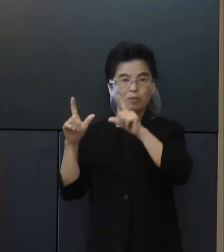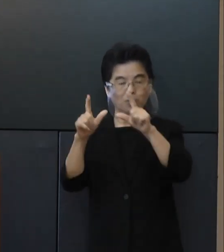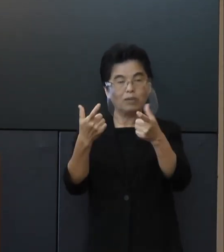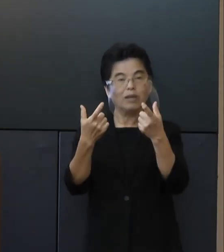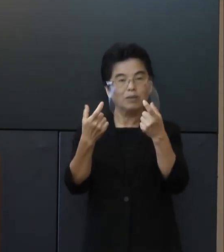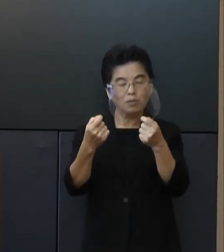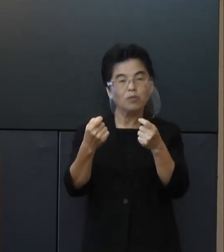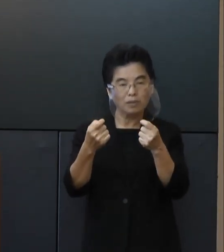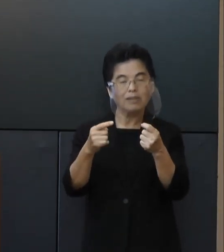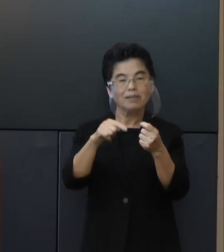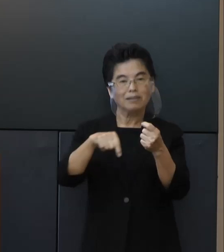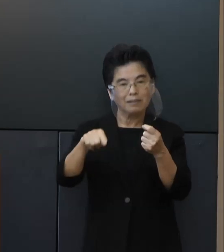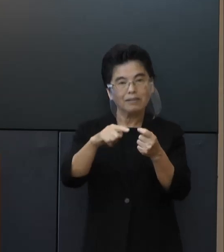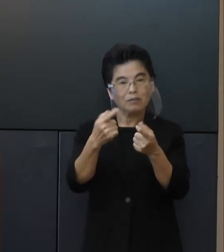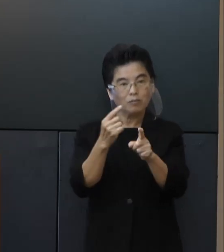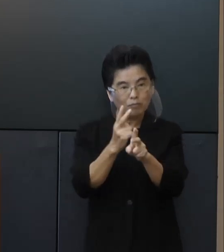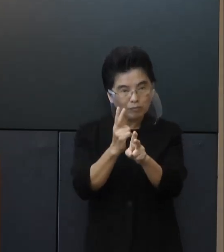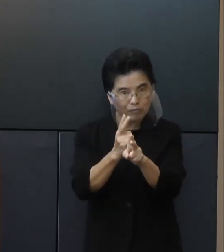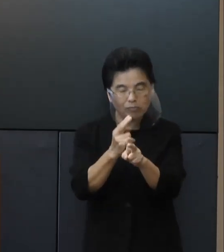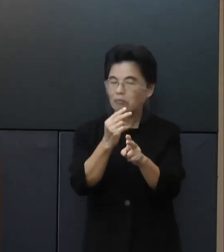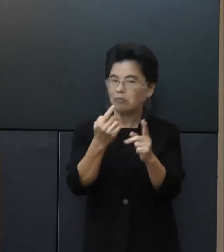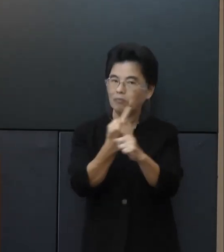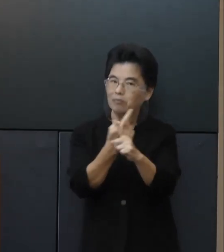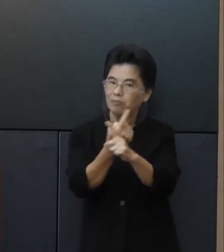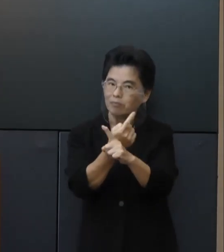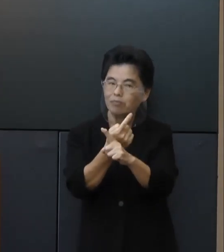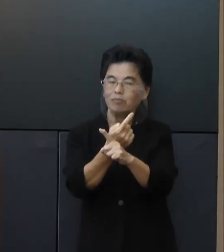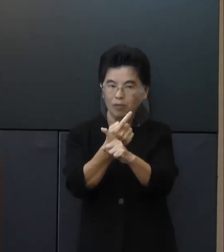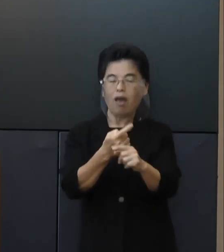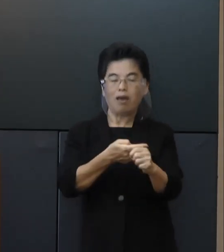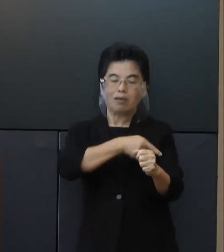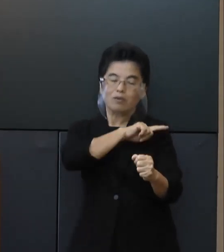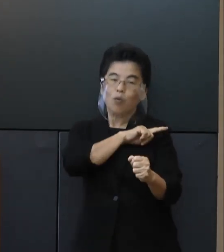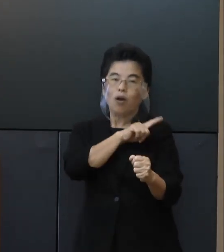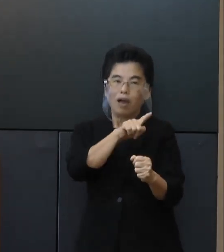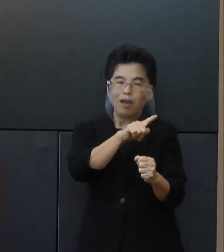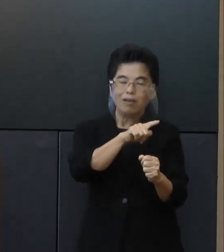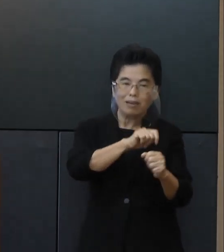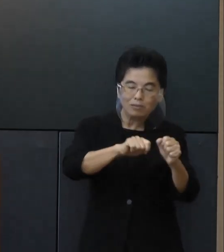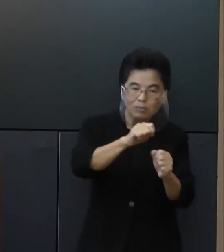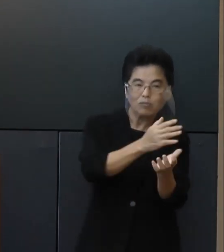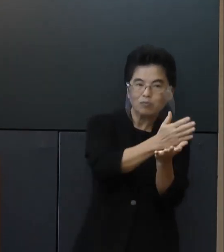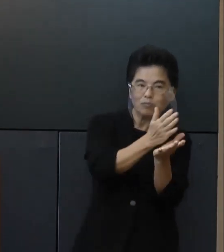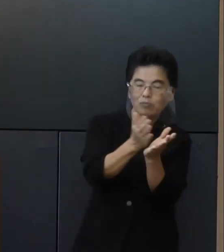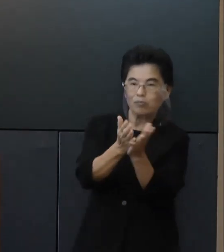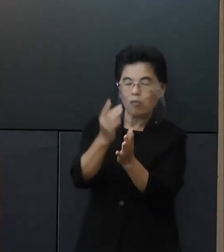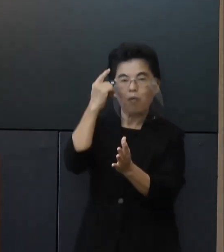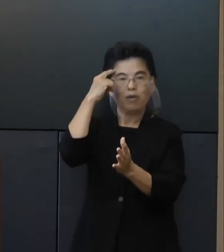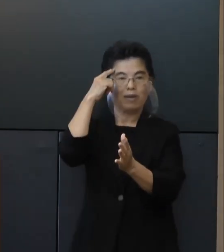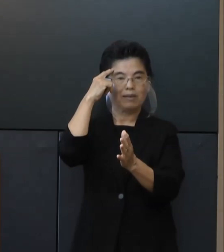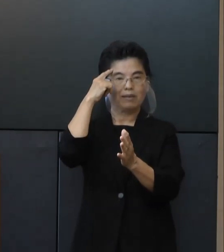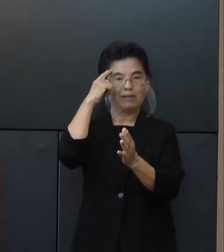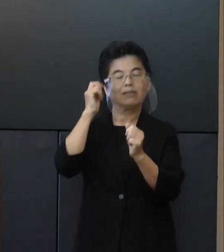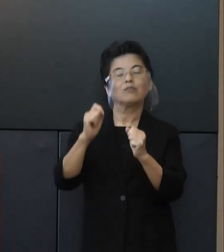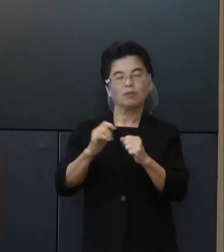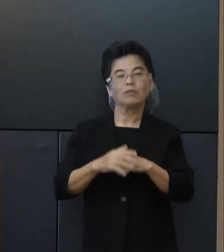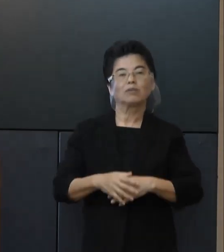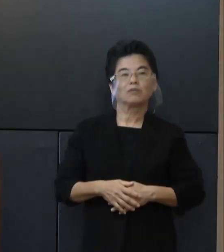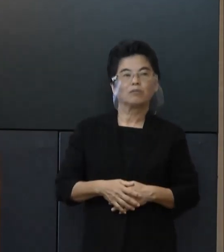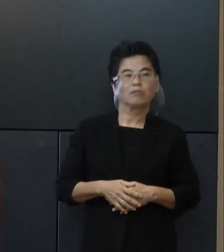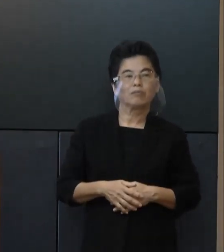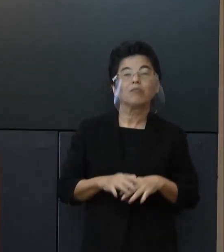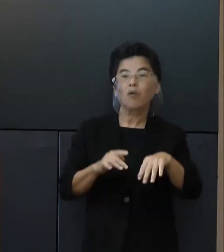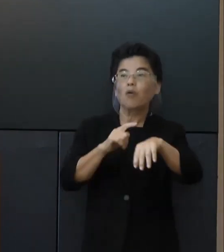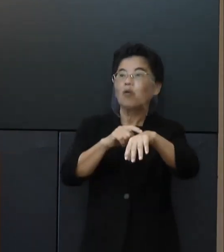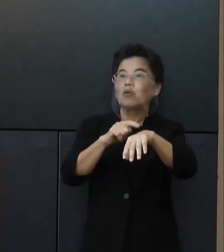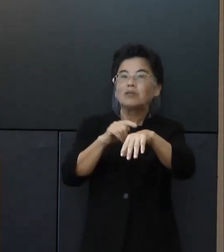からも柔軟に対応するところと、さらに強化をしていくところもしっかり見ていこうというように考えています。 そろそ